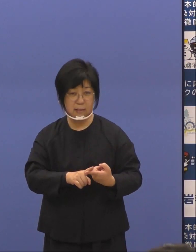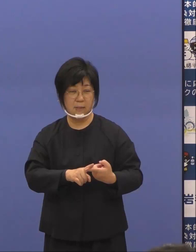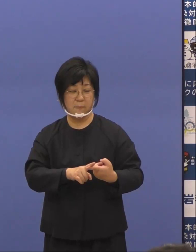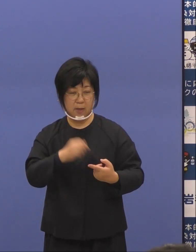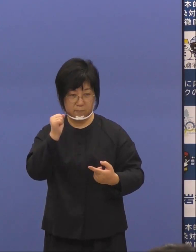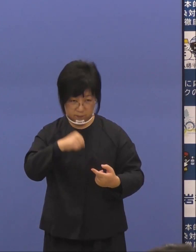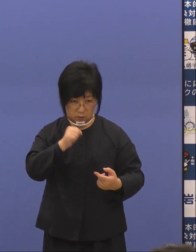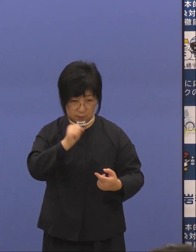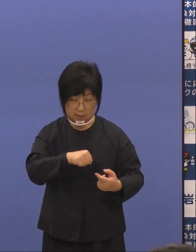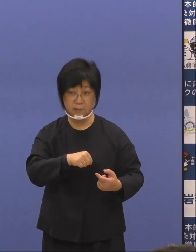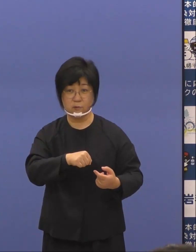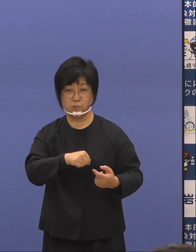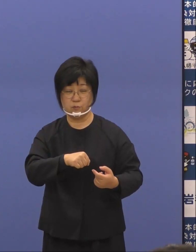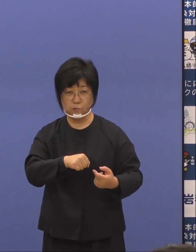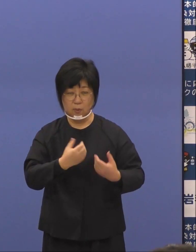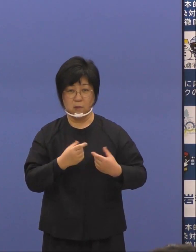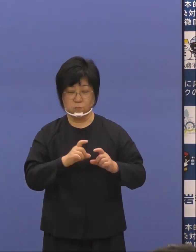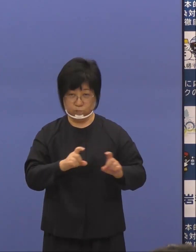されるし、